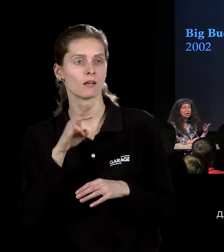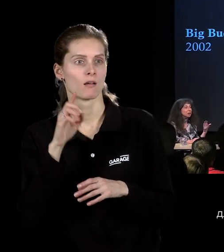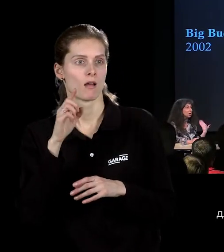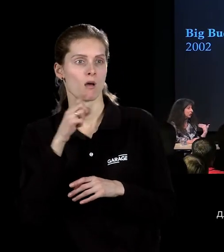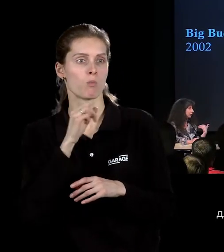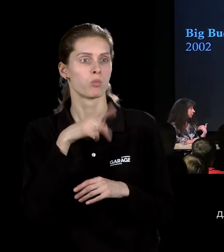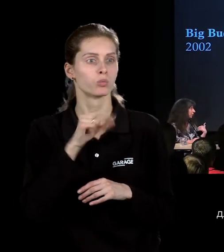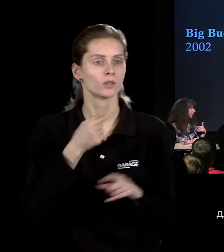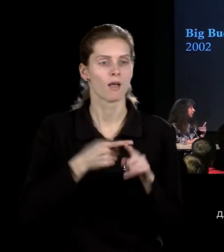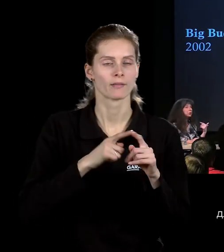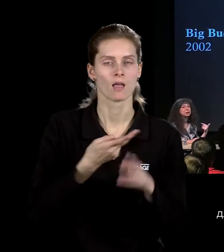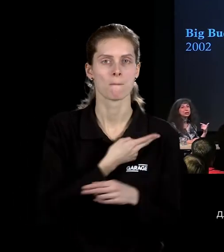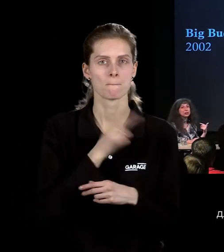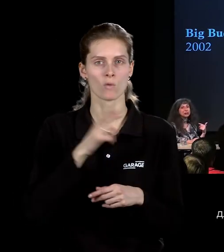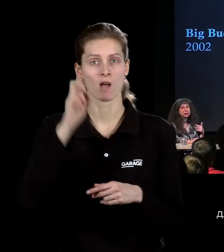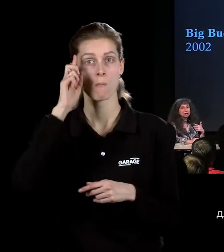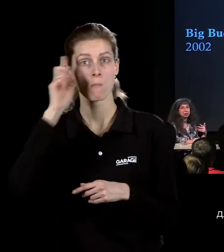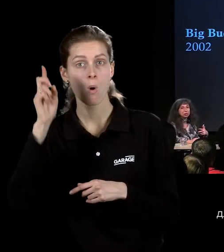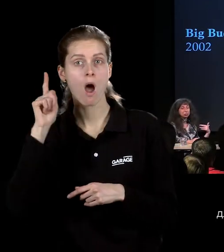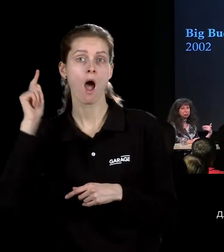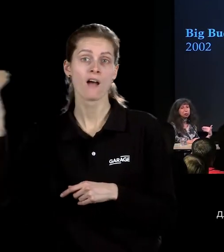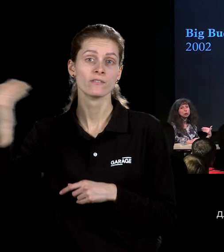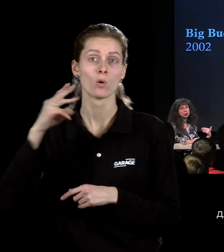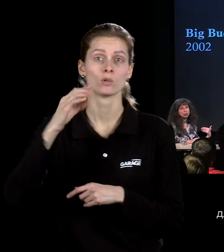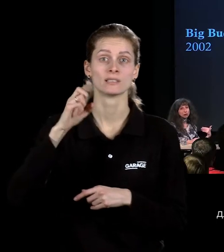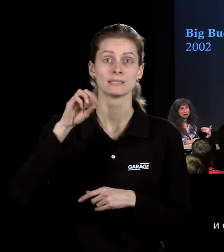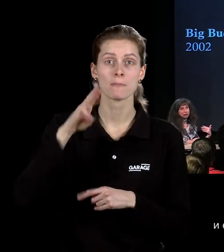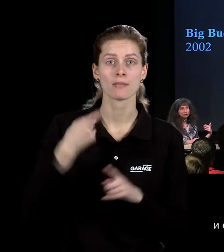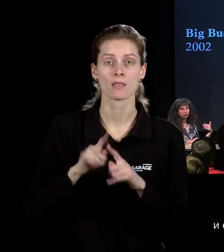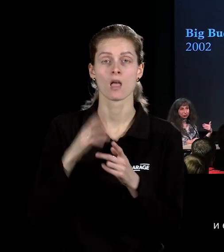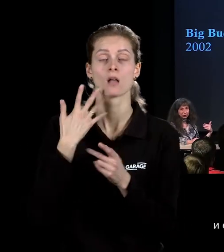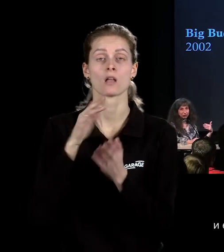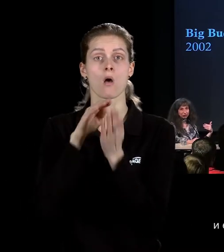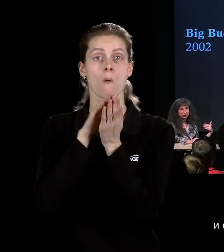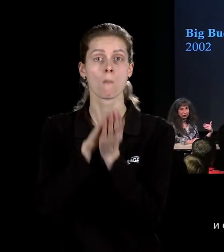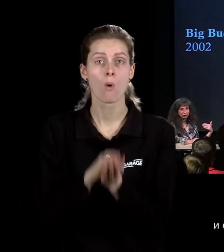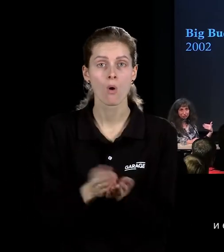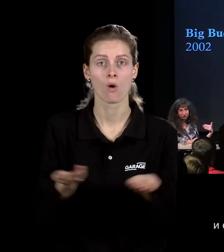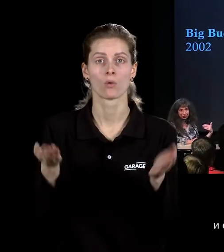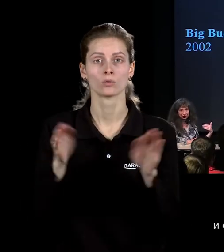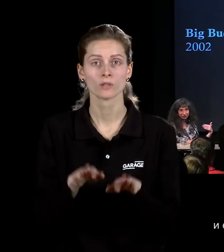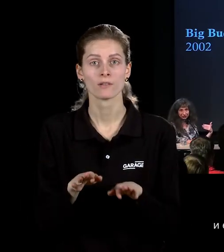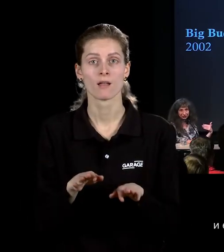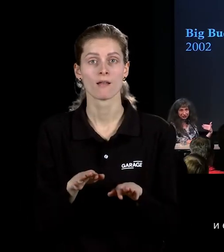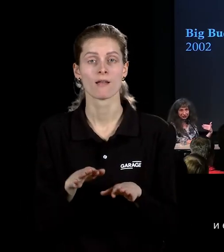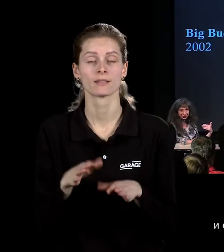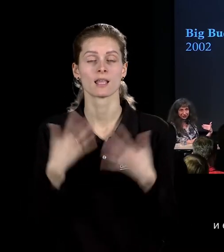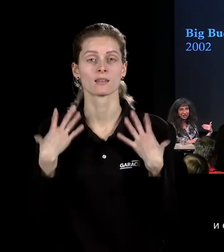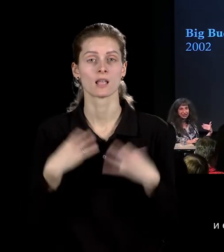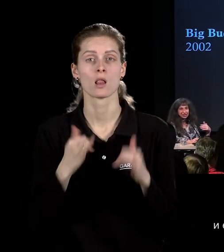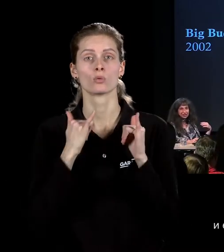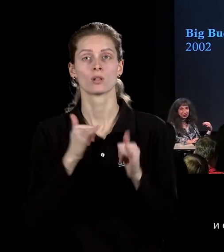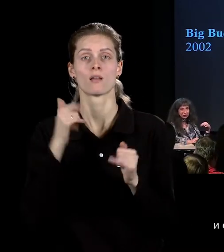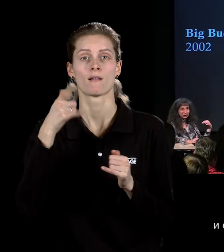Бог. Для тибетской традиции это похороны, когда оставляют тела грифам, да, как известно, на